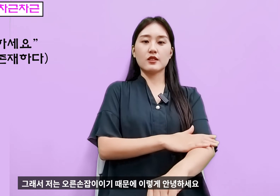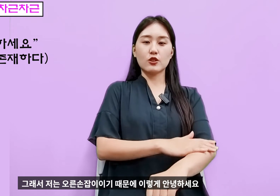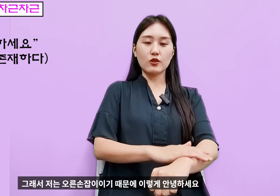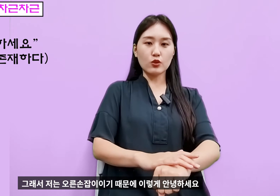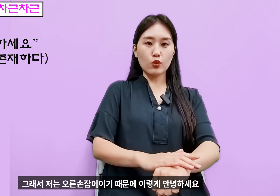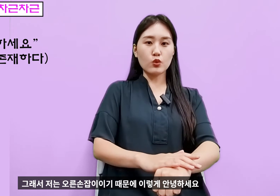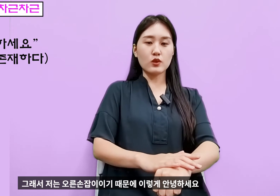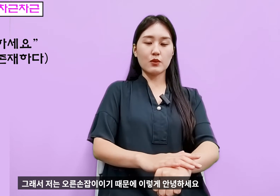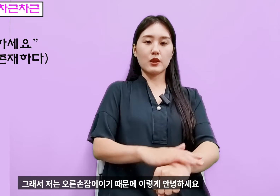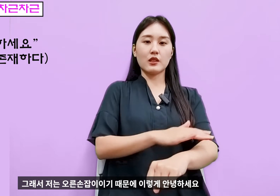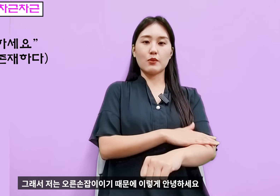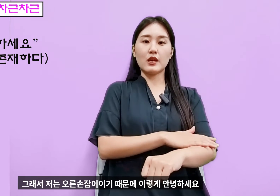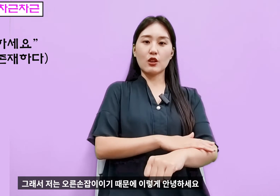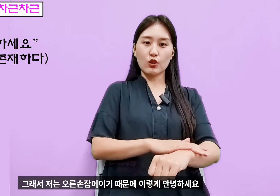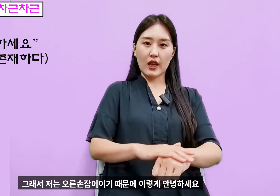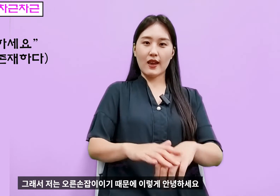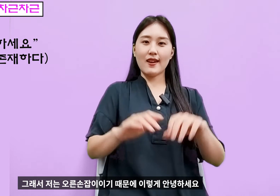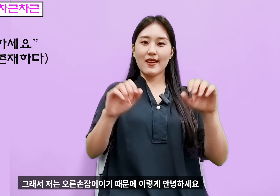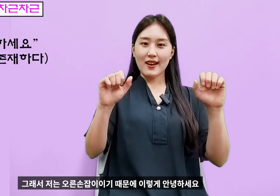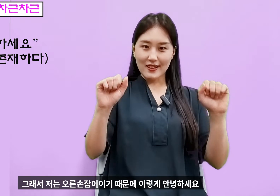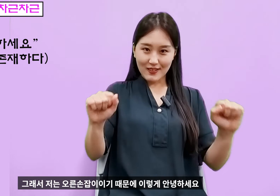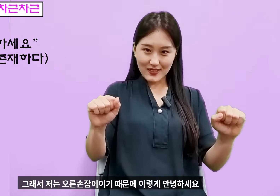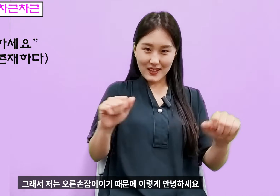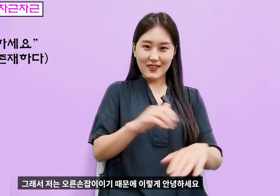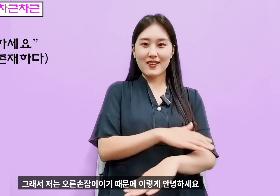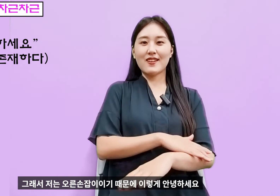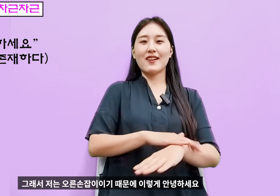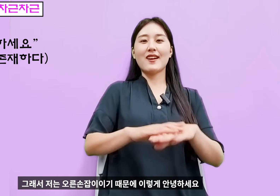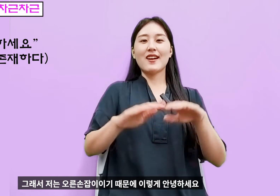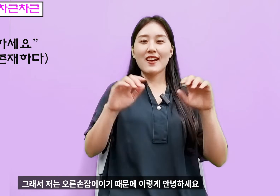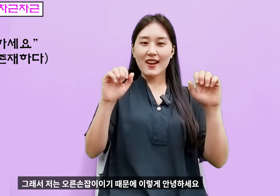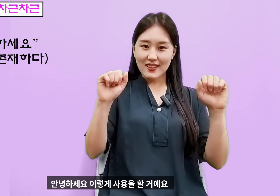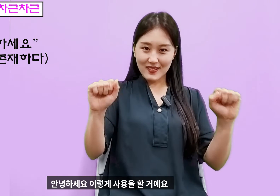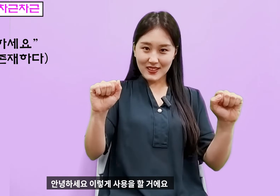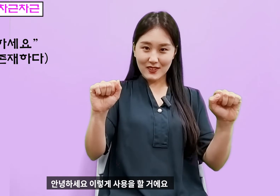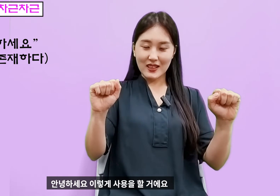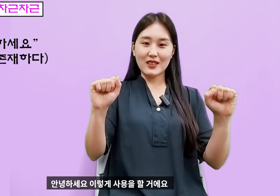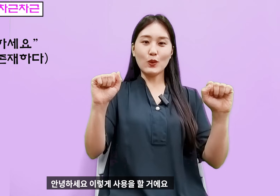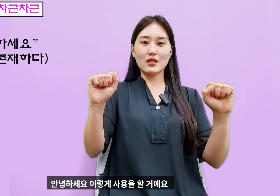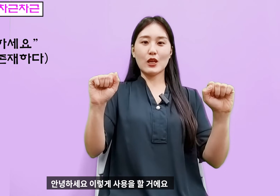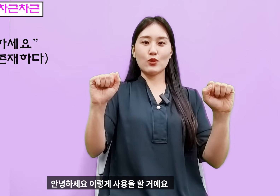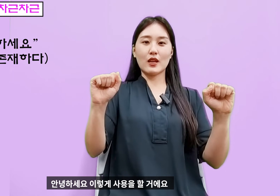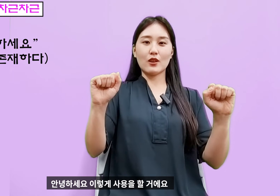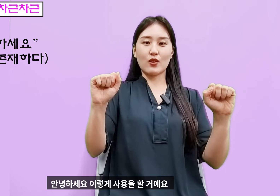저는 오른손잡이이기 때문에 이렇게 안녕하세요. 안녕하세요. 네, 이렇게 사용을 할 거예요.